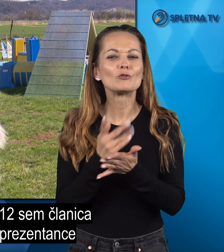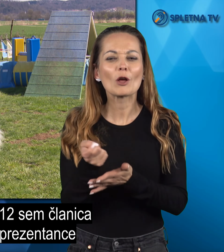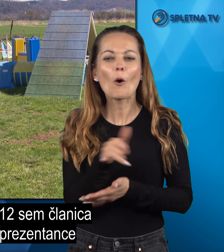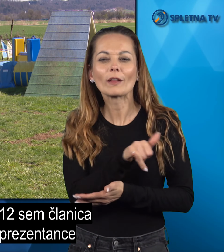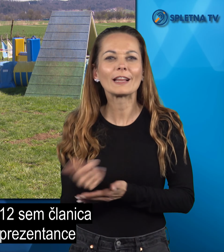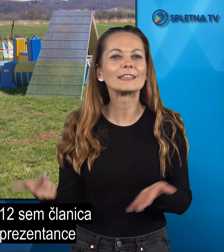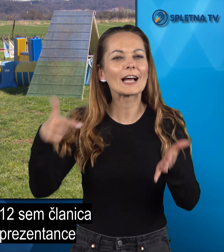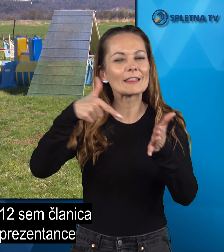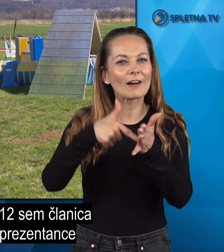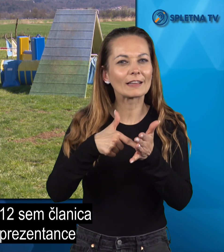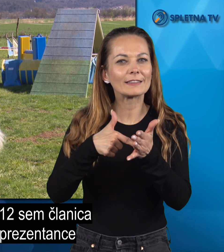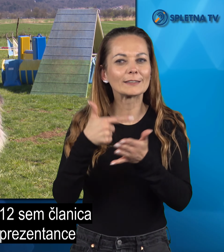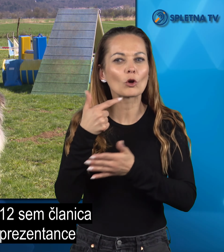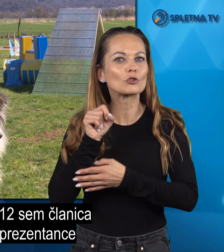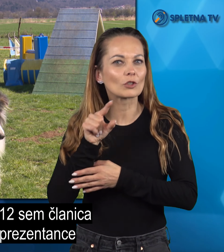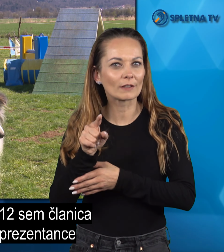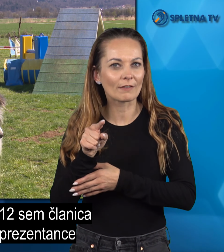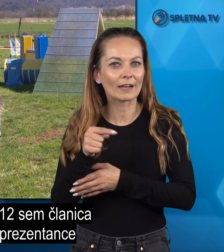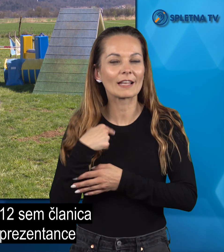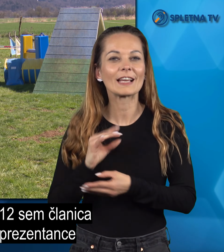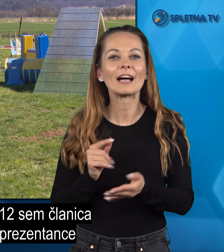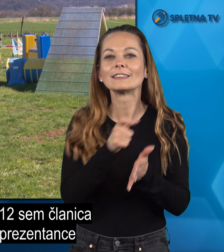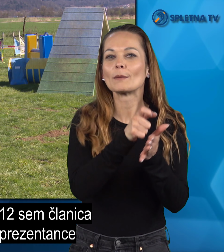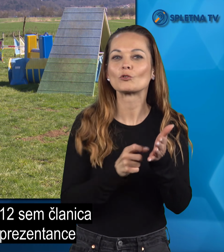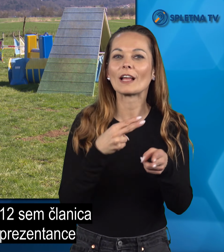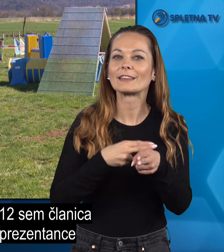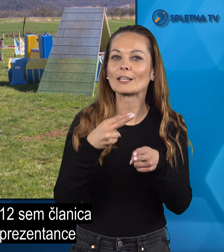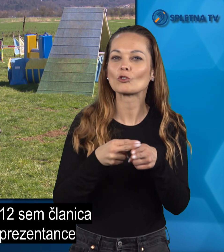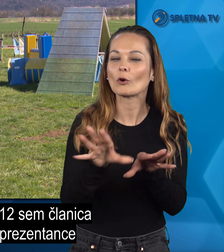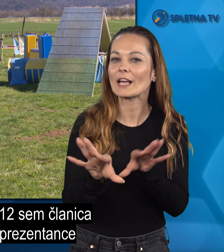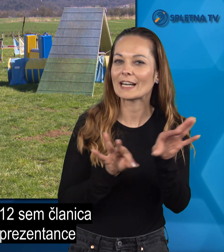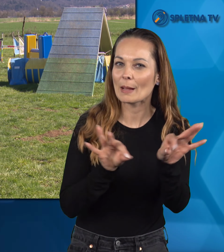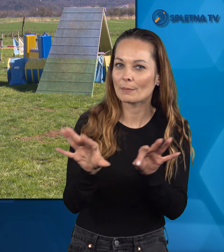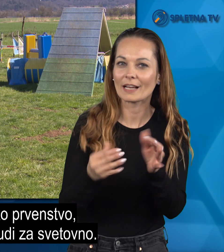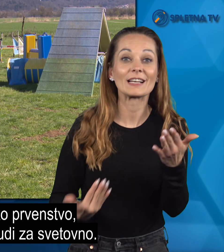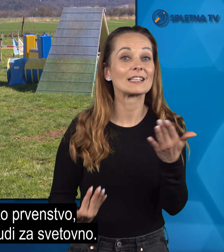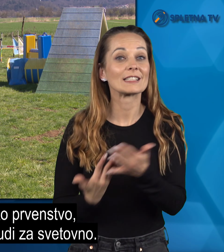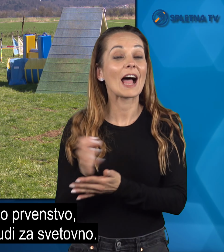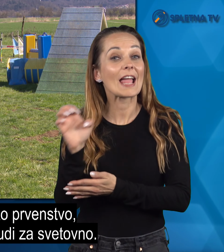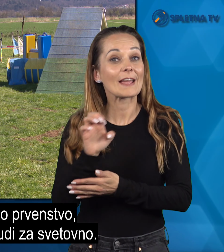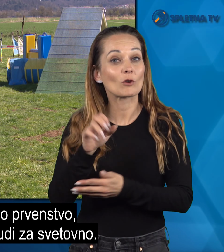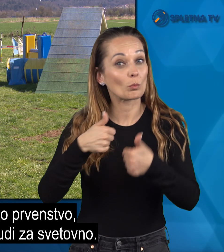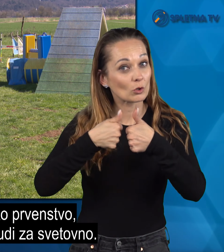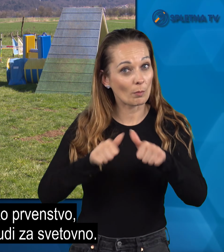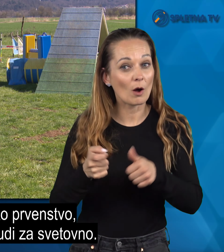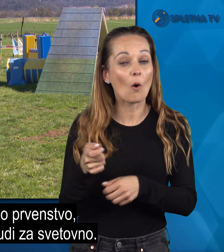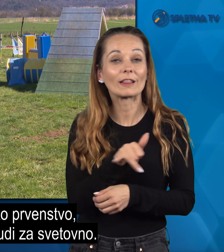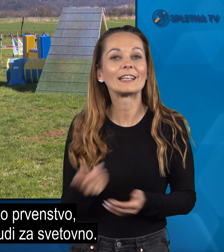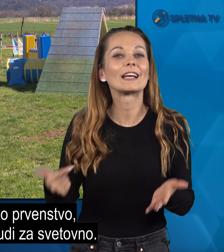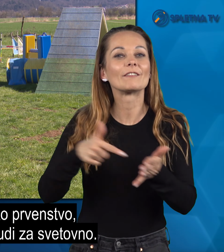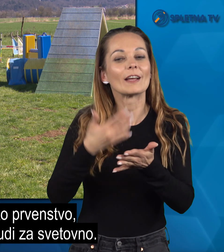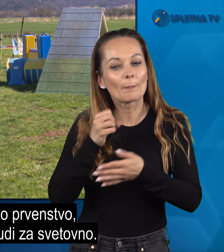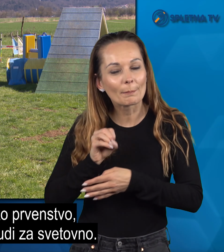Že od leta 2012 sem članica državne reprezentance za evropsko prvenstvo, od